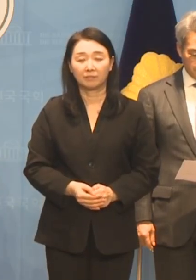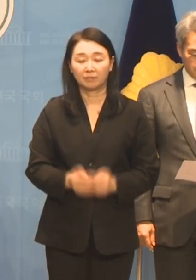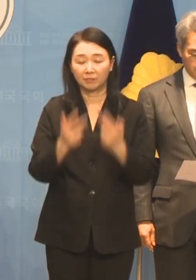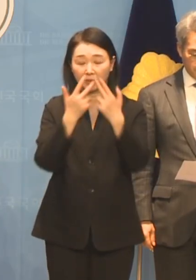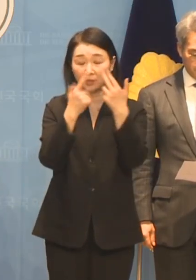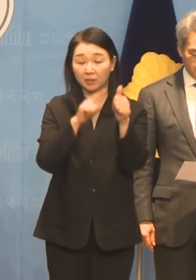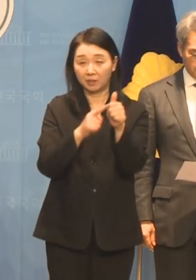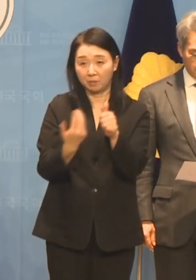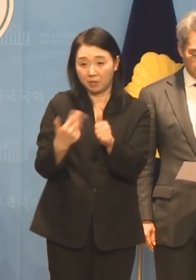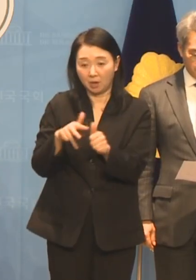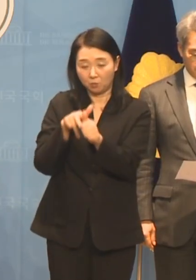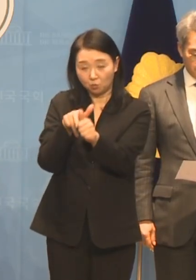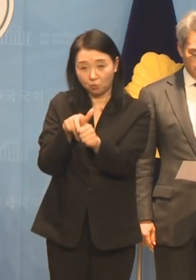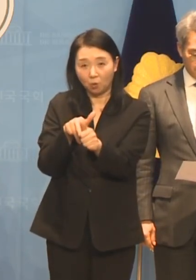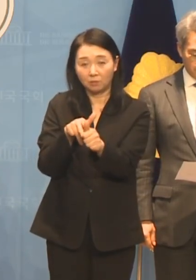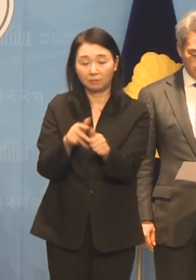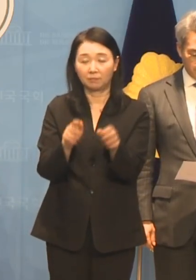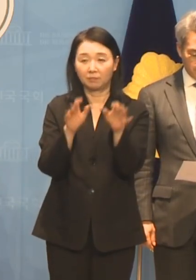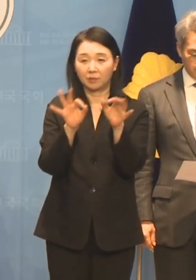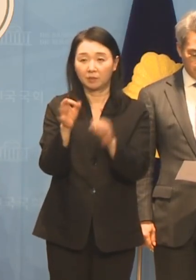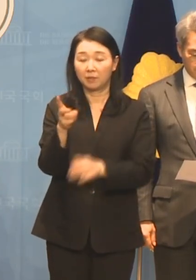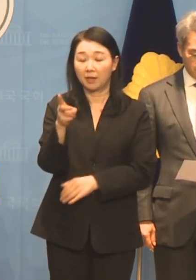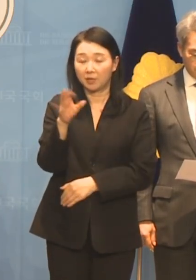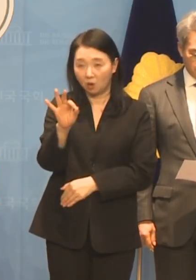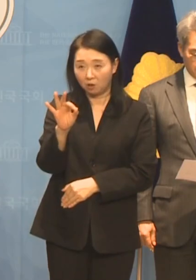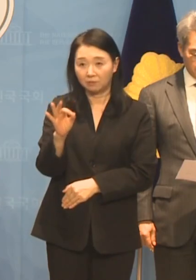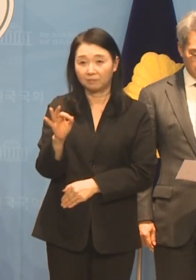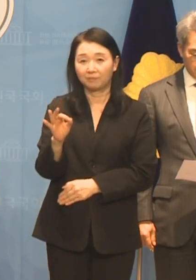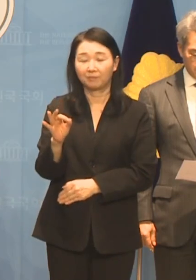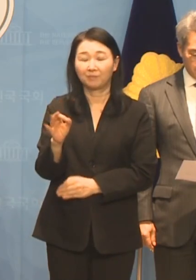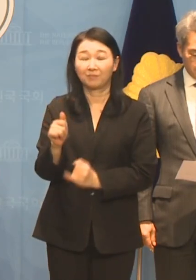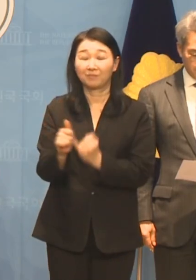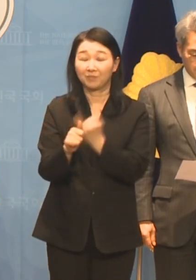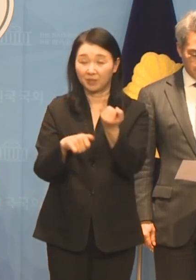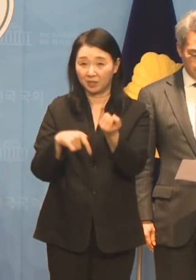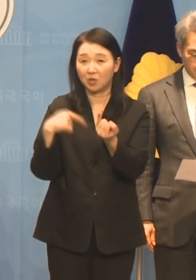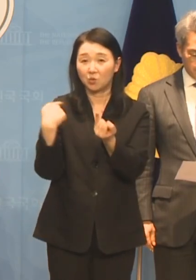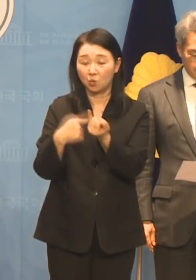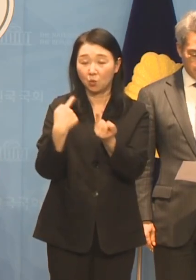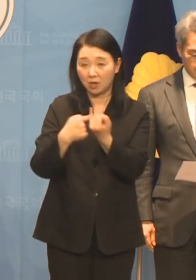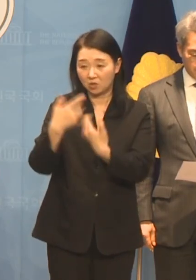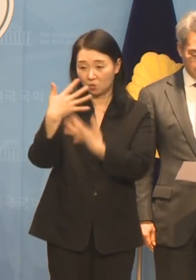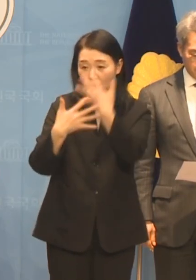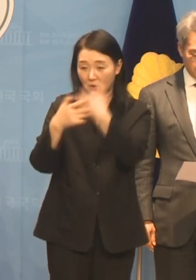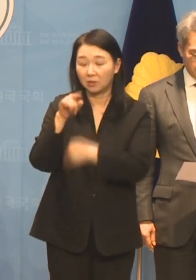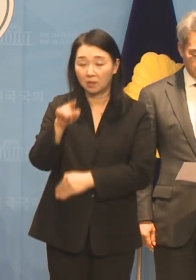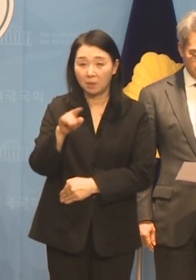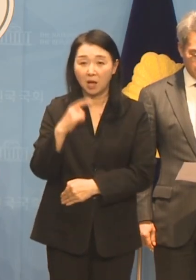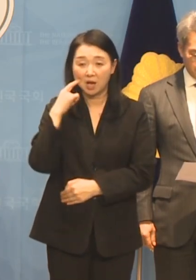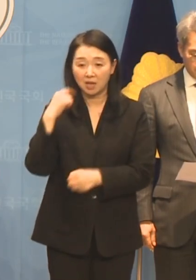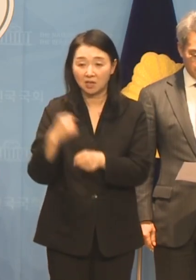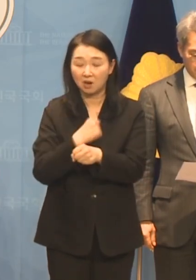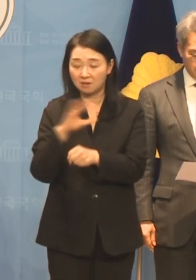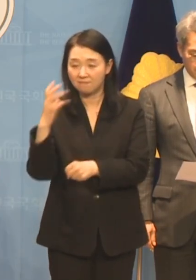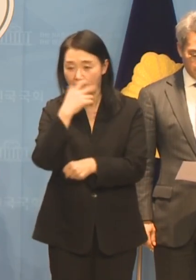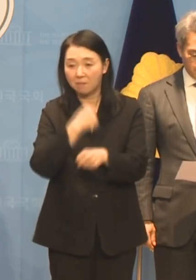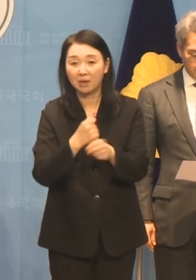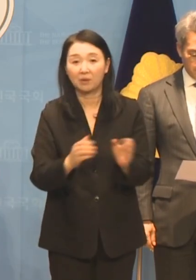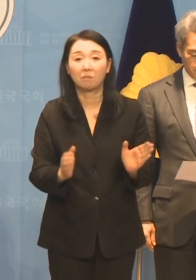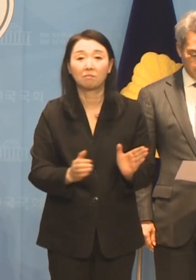이재명 예비 후보가 김혜경 여사에게 욕하는 동영상이라는 내용의 딥페이크 영상을